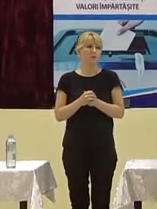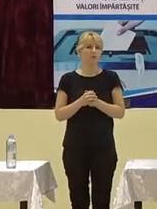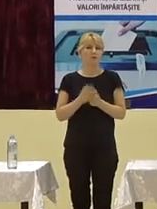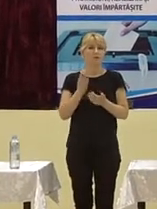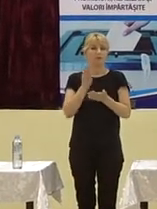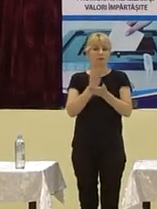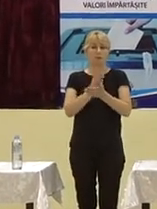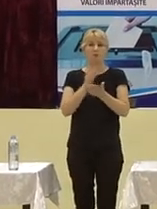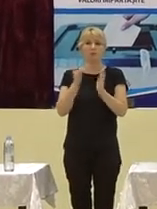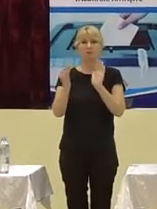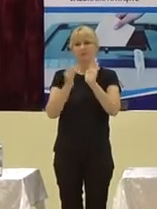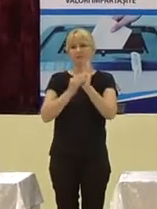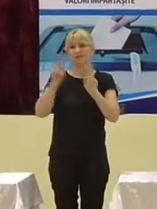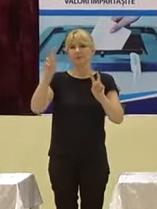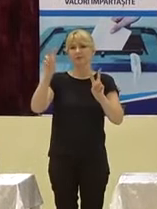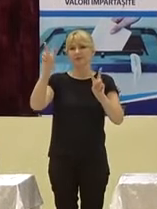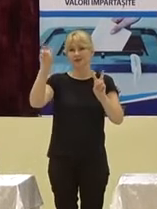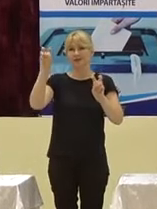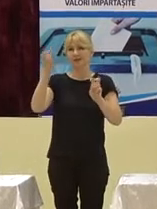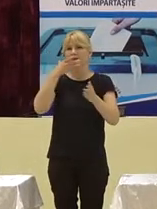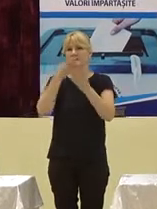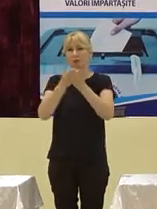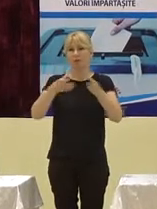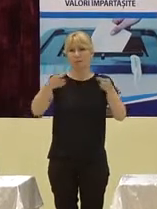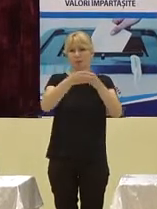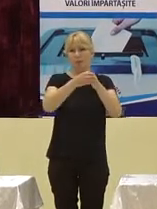notate numele partidelor.